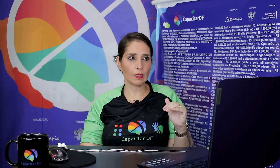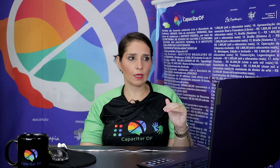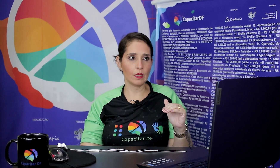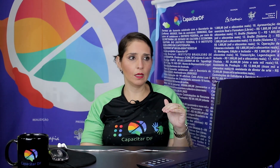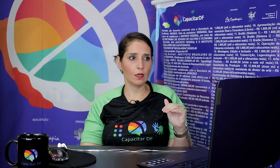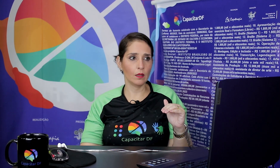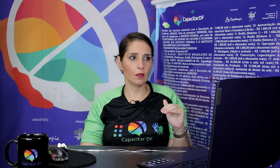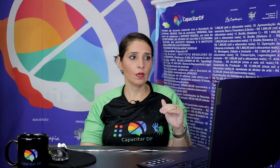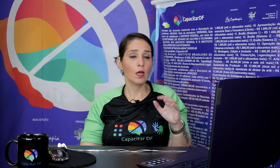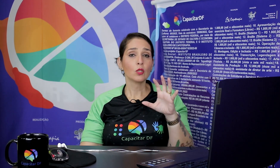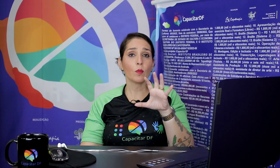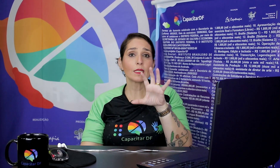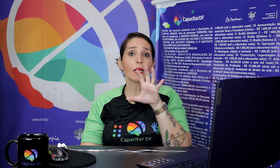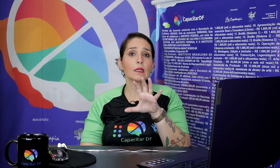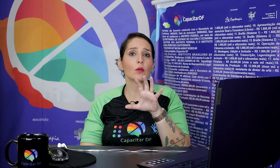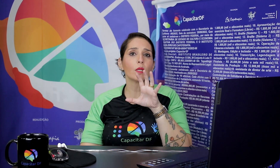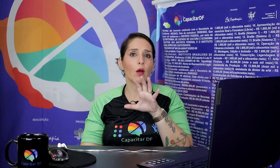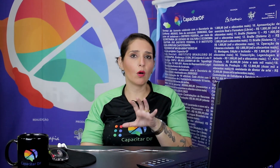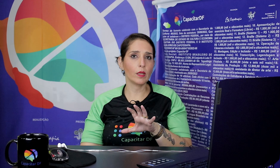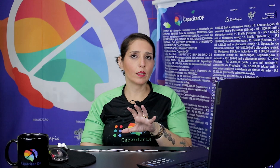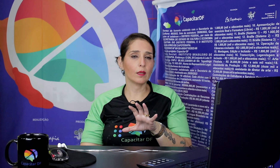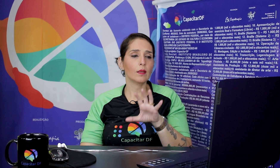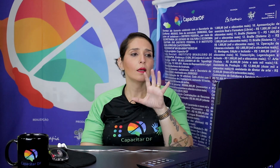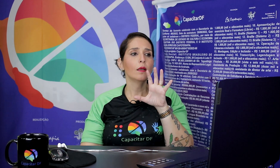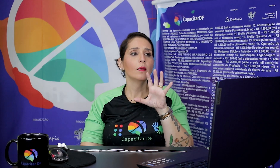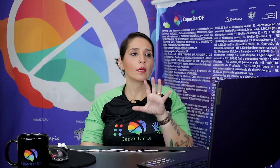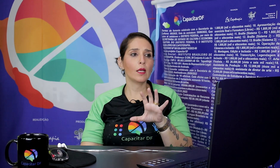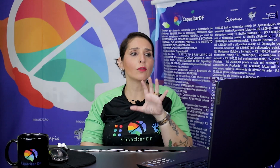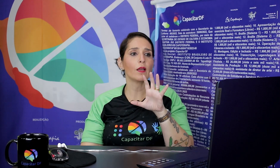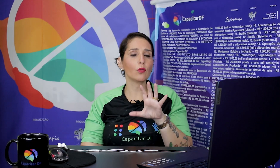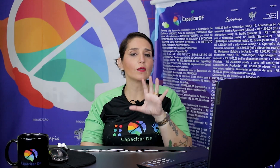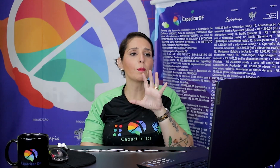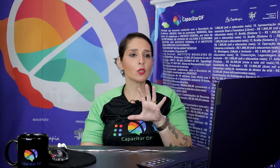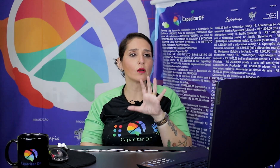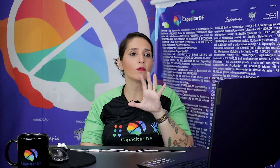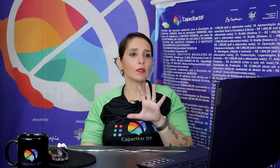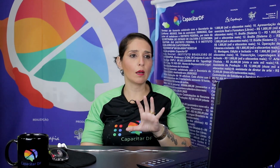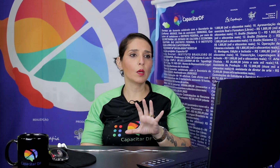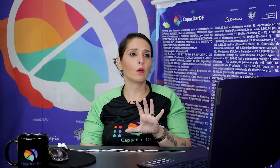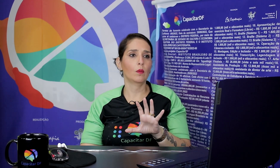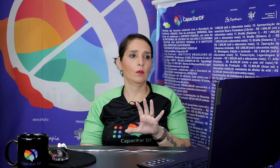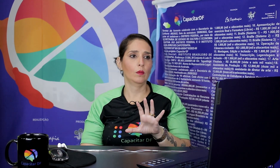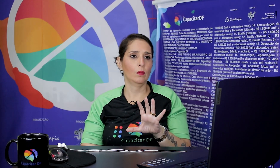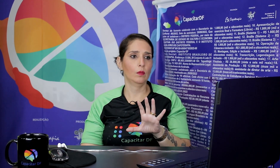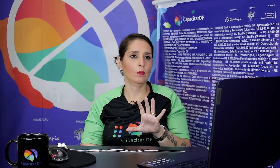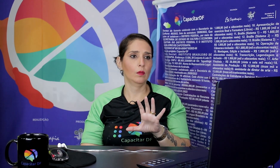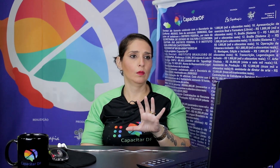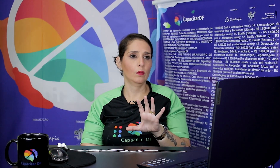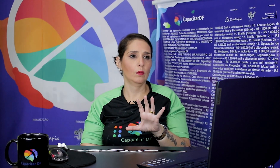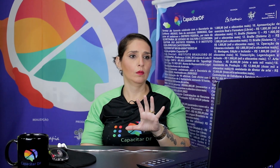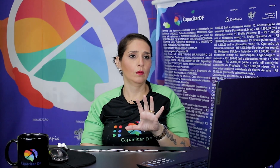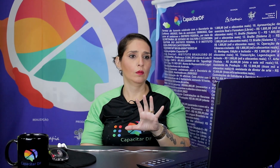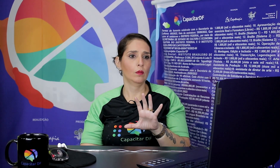Dúvidas até aqui? Sobre essa questão teórica, quem tiver dúvida pode levantar a mão.